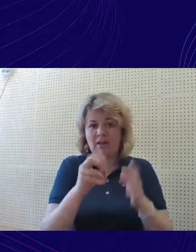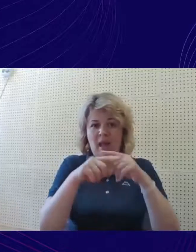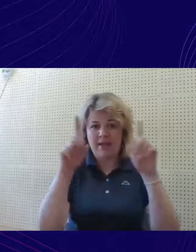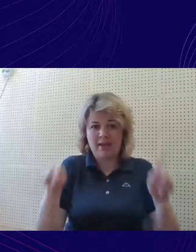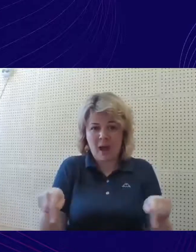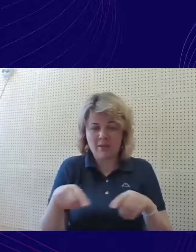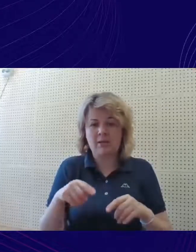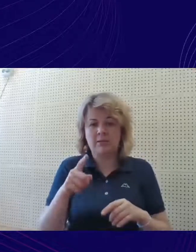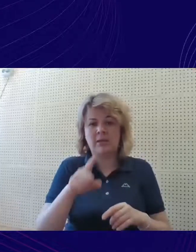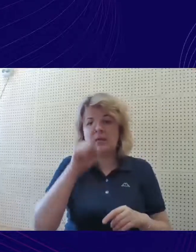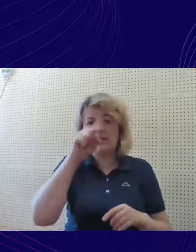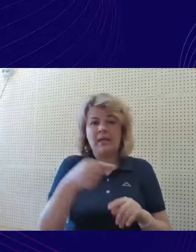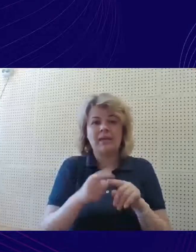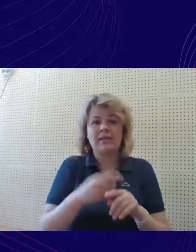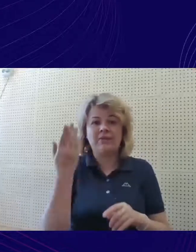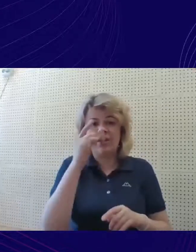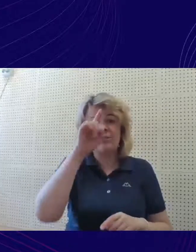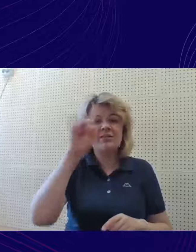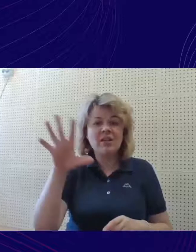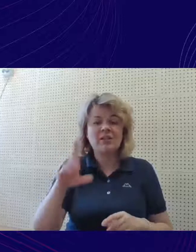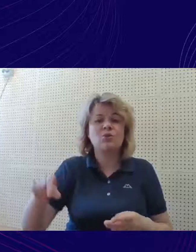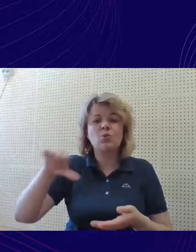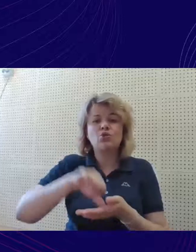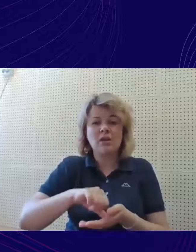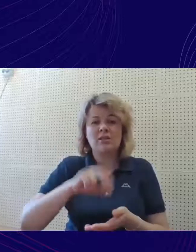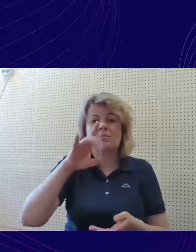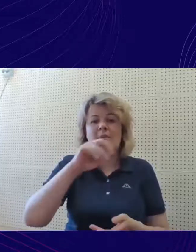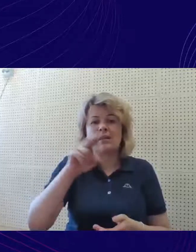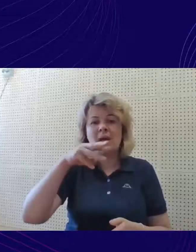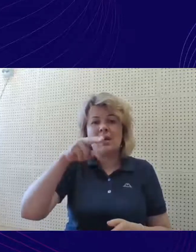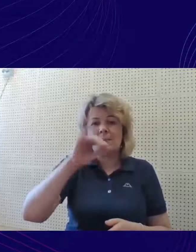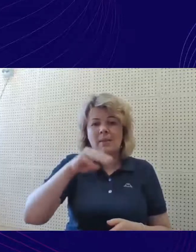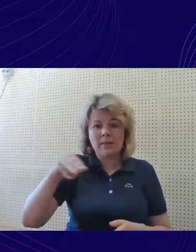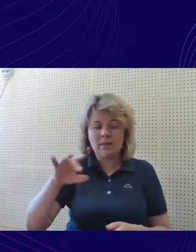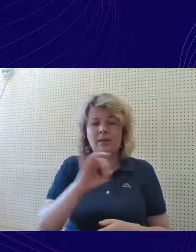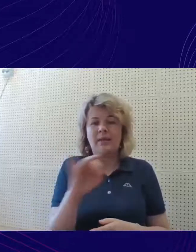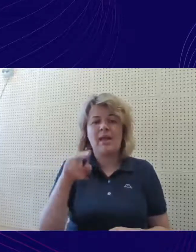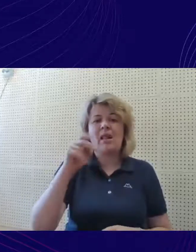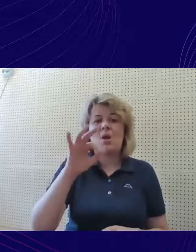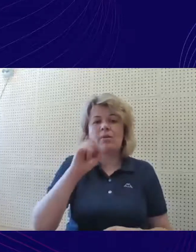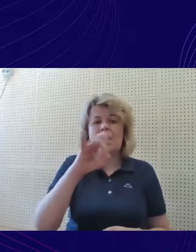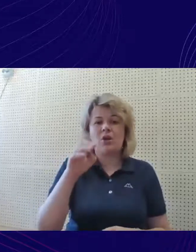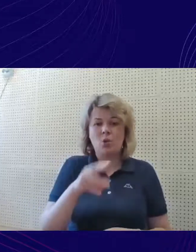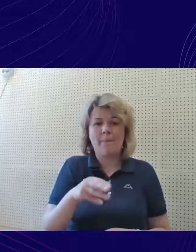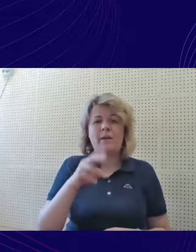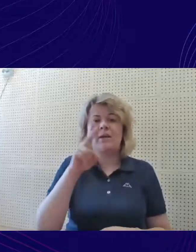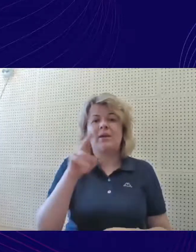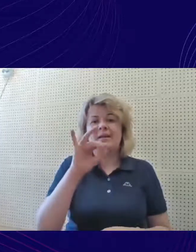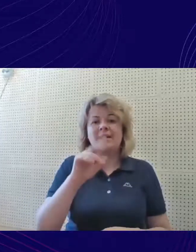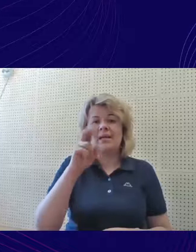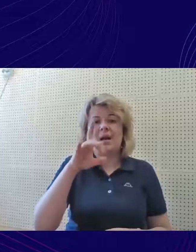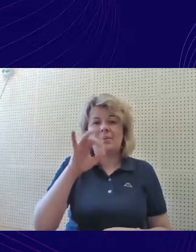известен участием Брэда Питта и Леонардо Ди Каприо. Вот. А я про другой фильм с Де Ниро